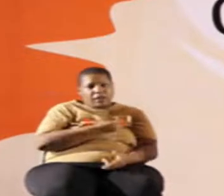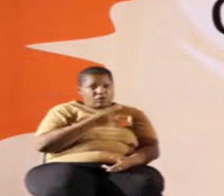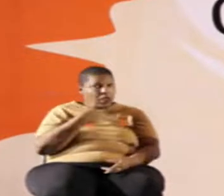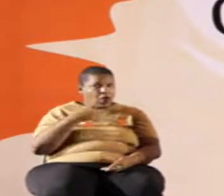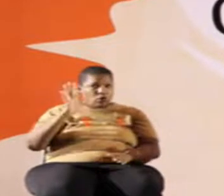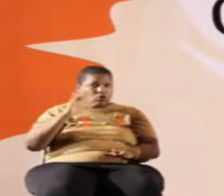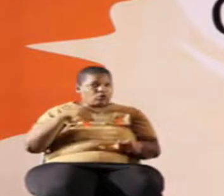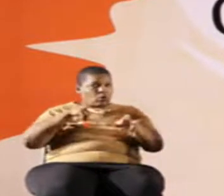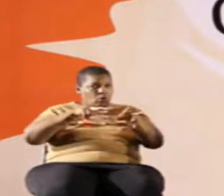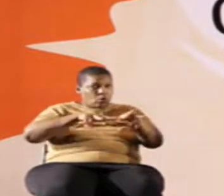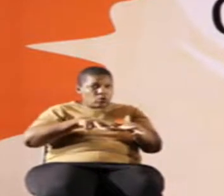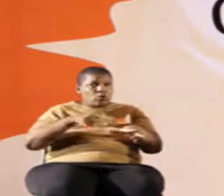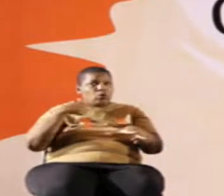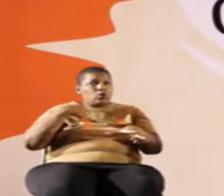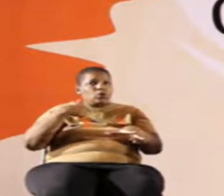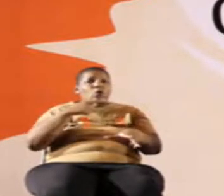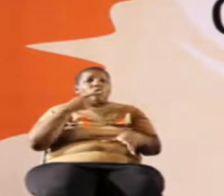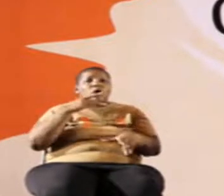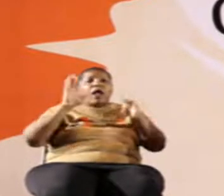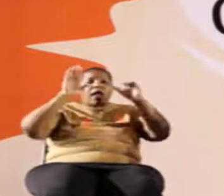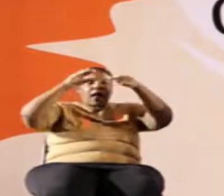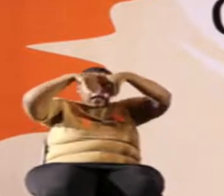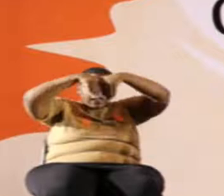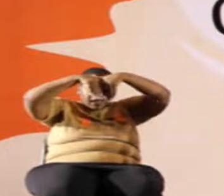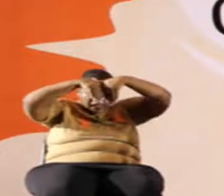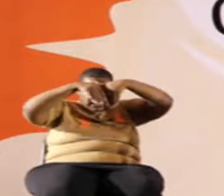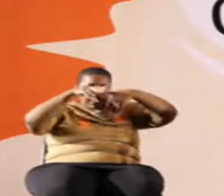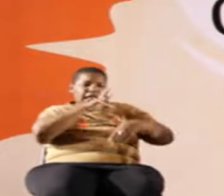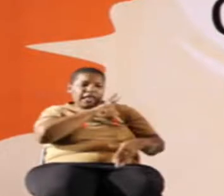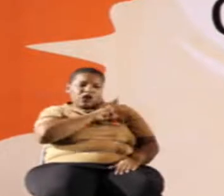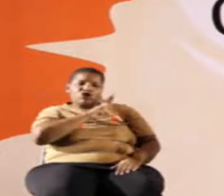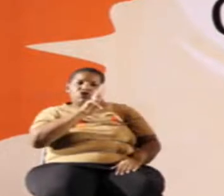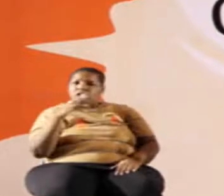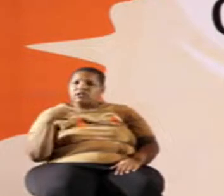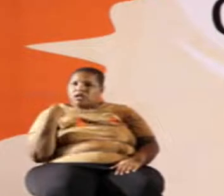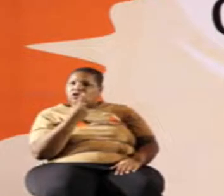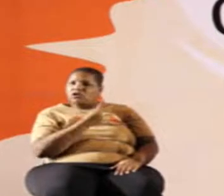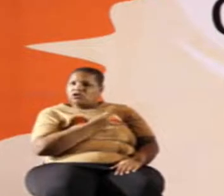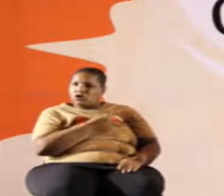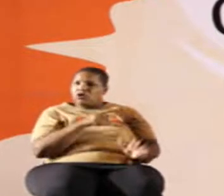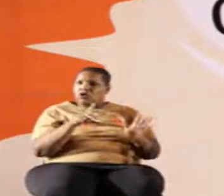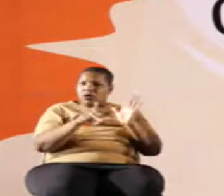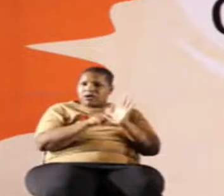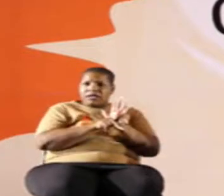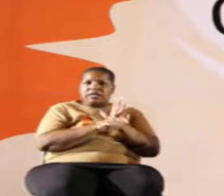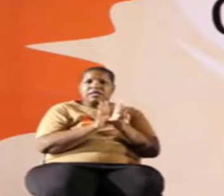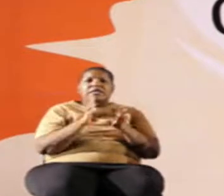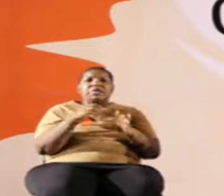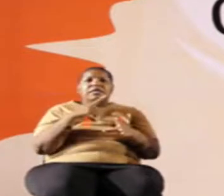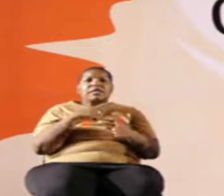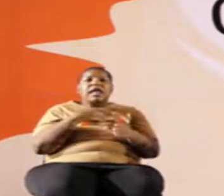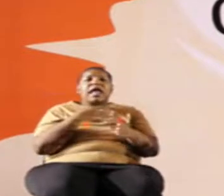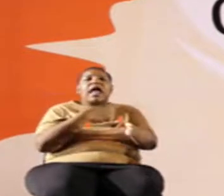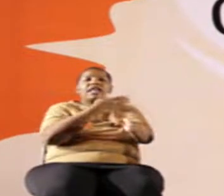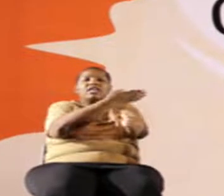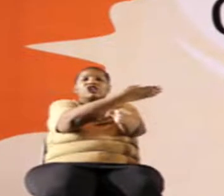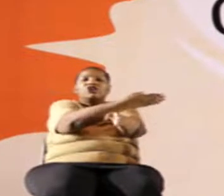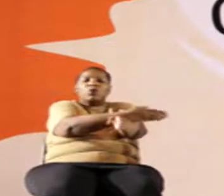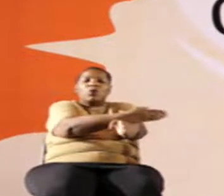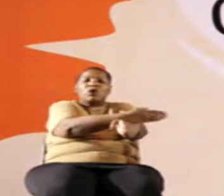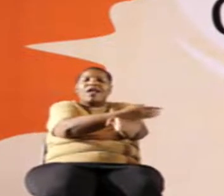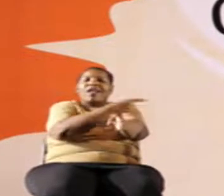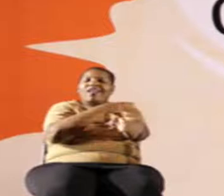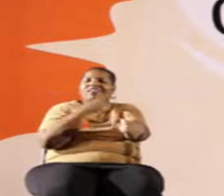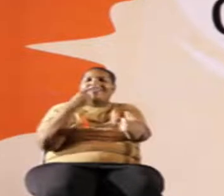mas eu sei que, para a religiosidade nossa negra, a questão das encruzilhadas tem um significado